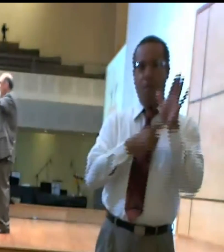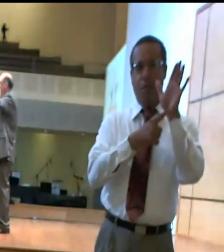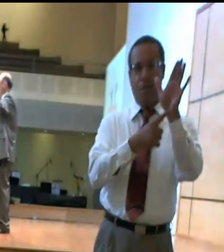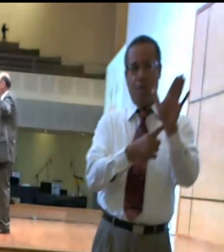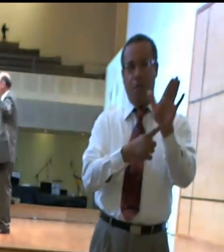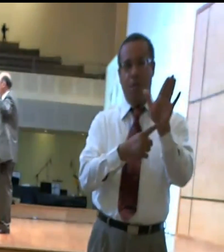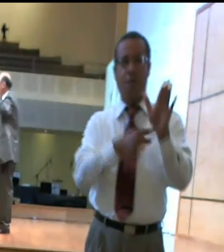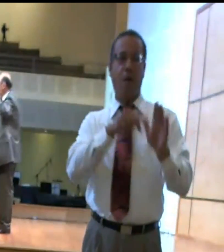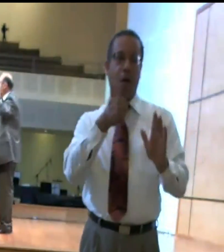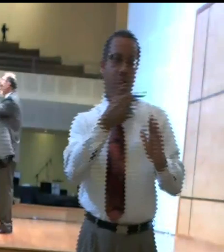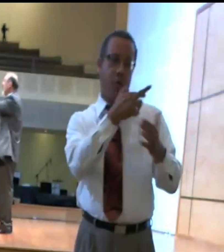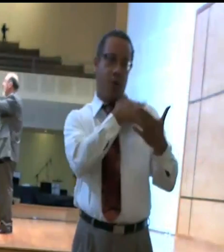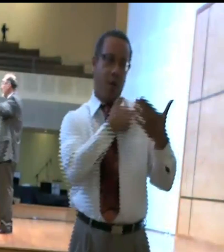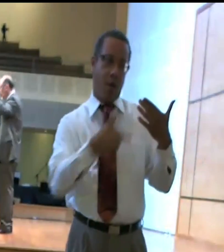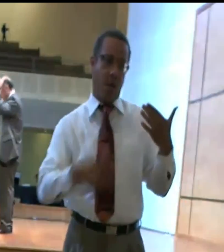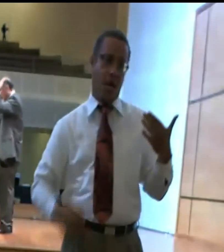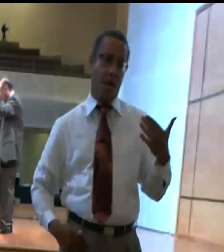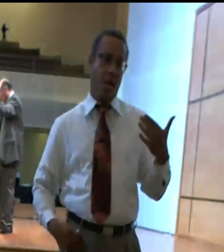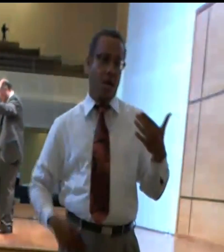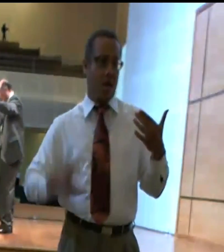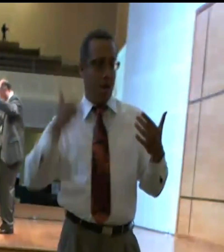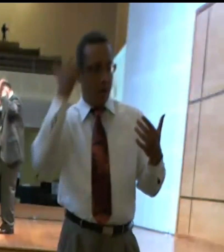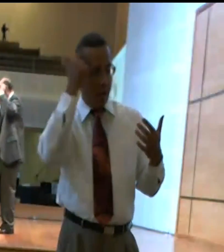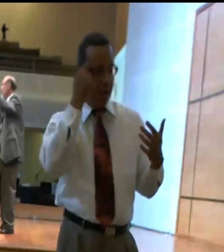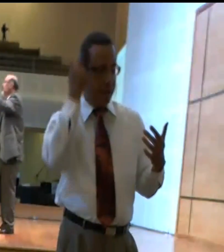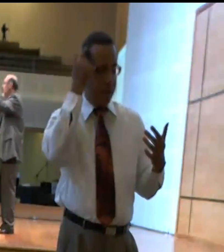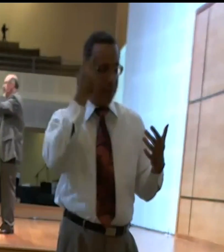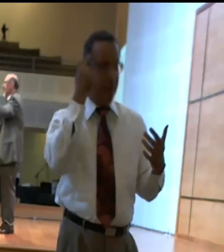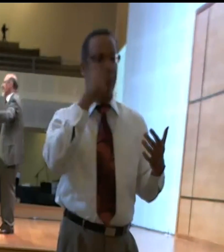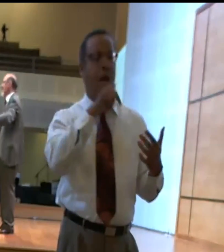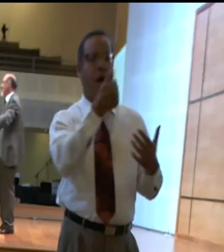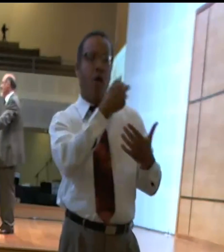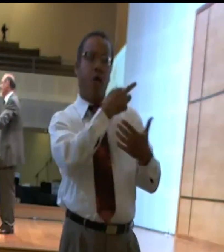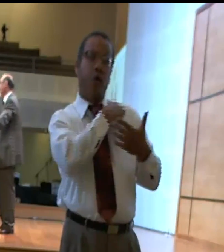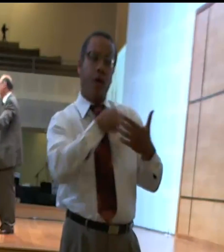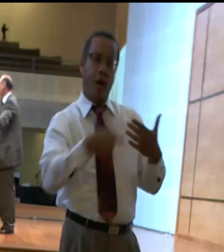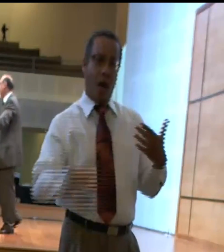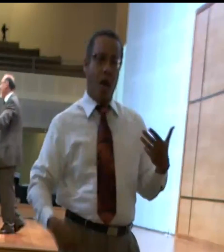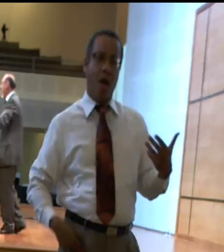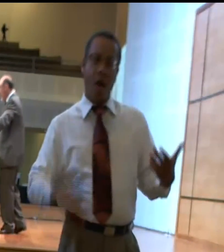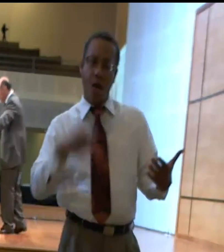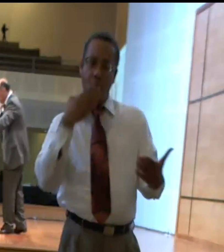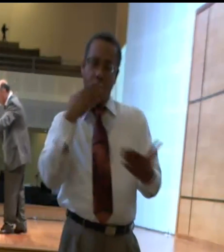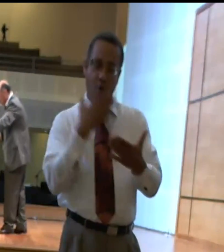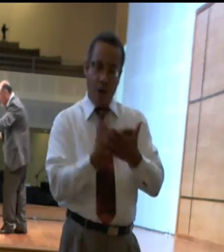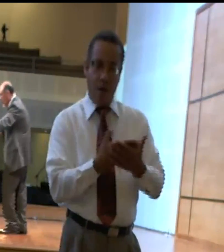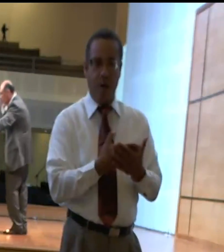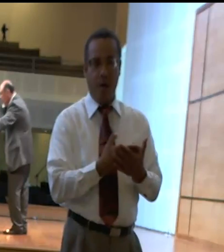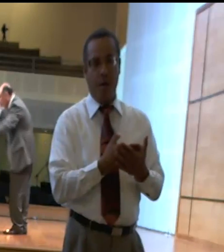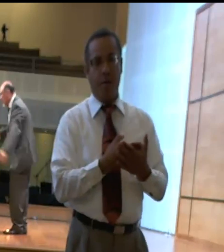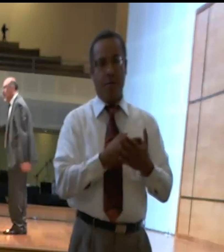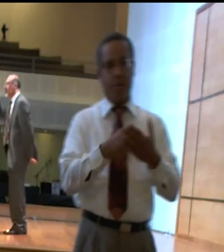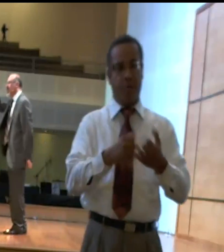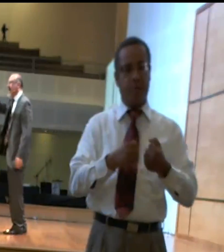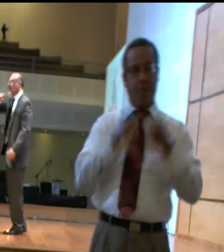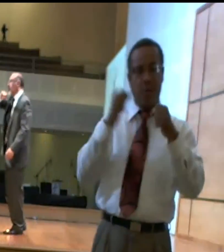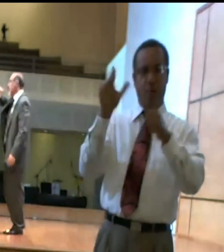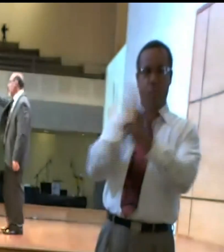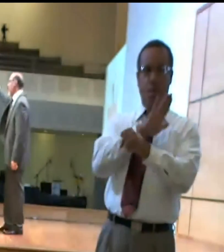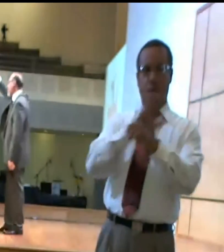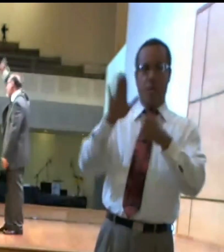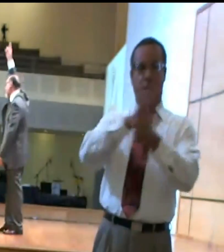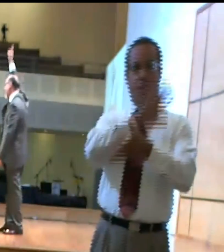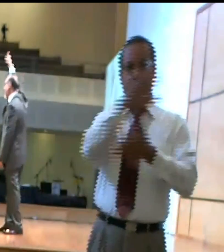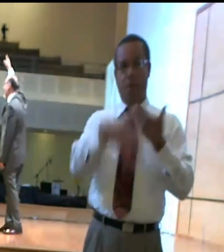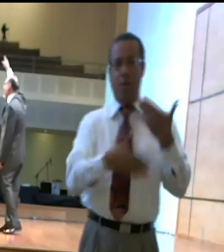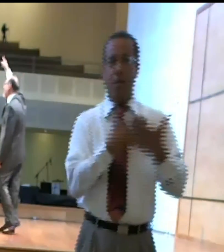rey. Yo quiero dejar en tu mente y en tu corazón a otro rey, a uno que posee suprema autoridad sobre